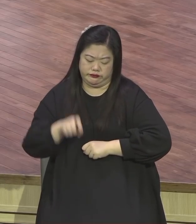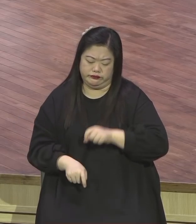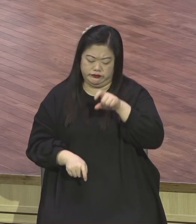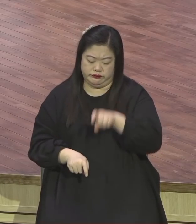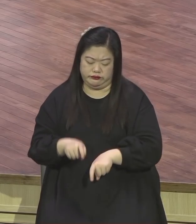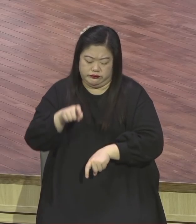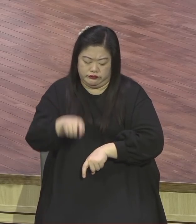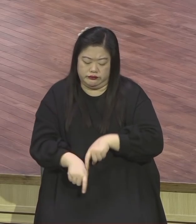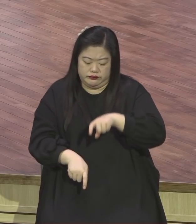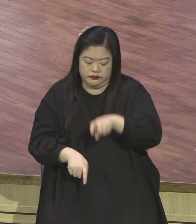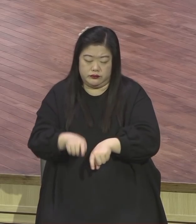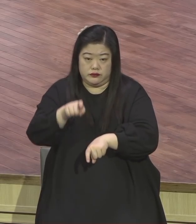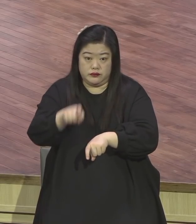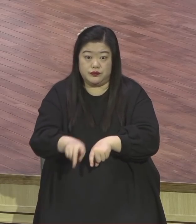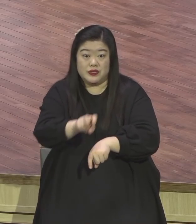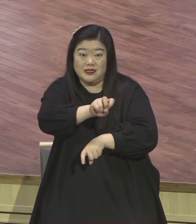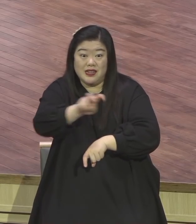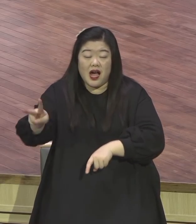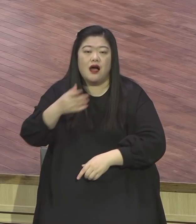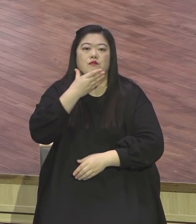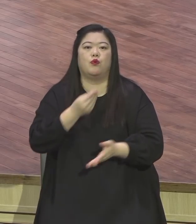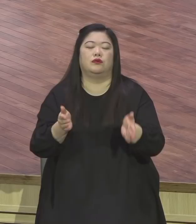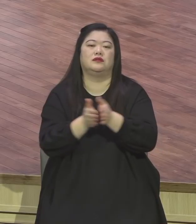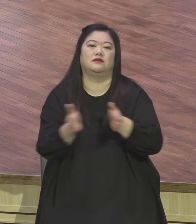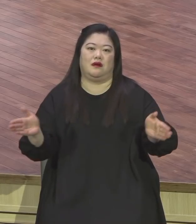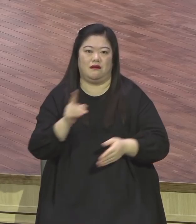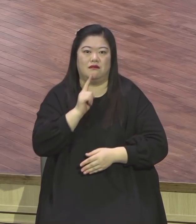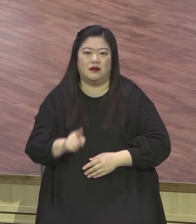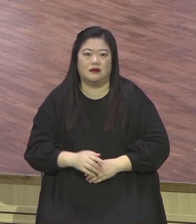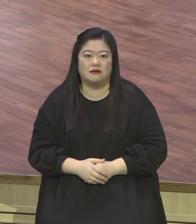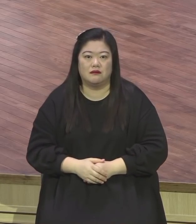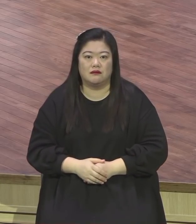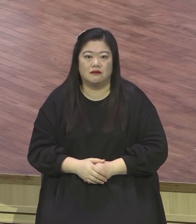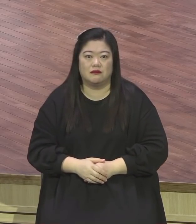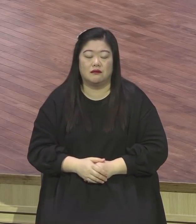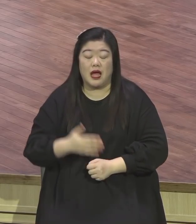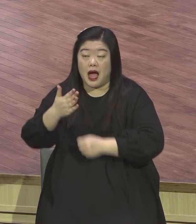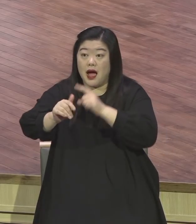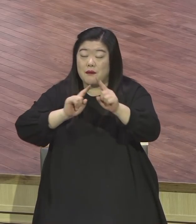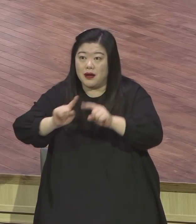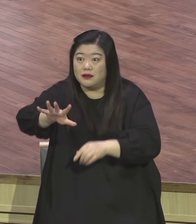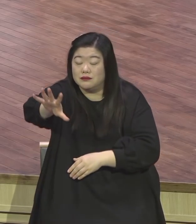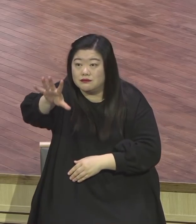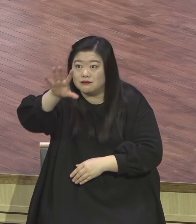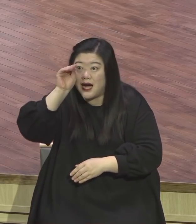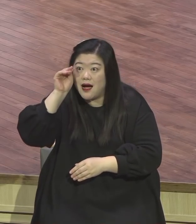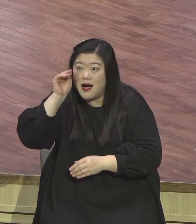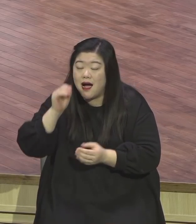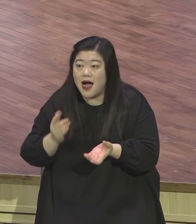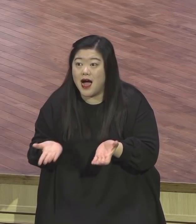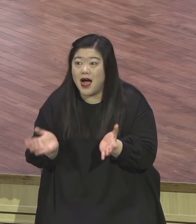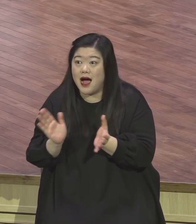듣고 깨닫고 그것을 삶 속에 적용하고 지키는 자 그래서 특별히 본문에서